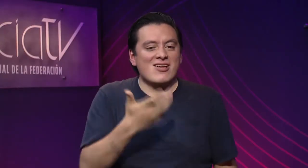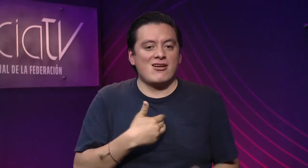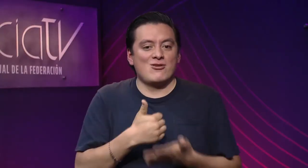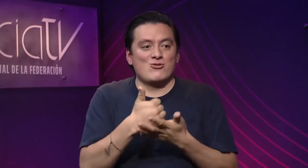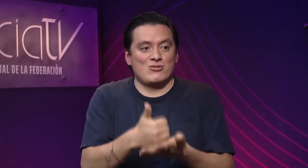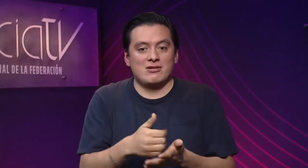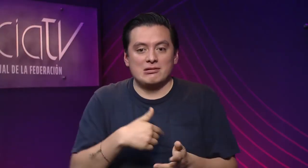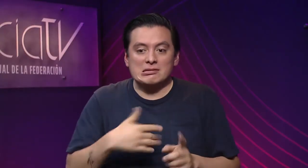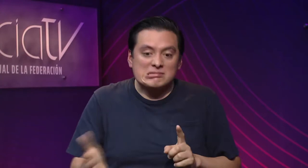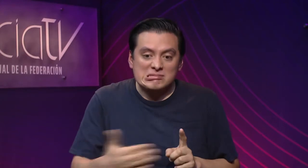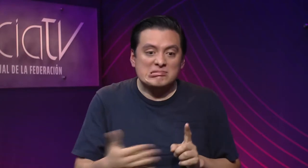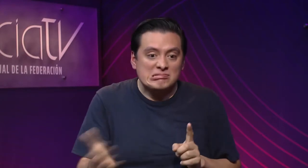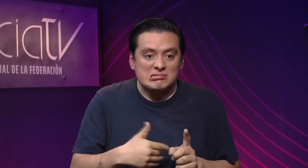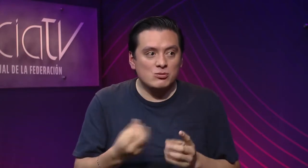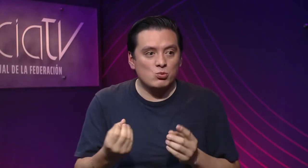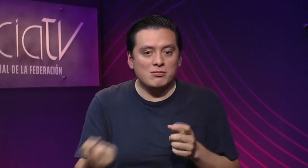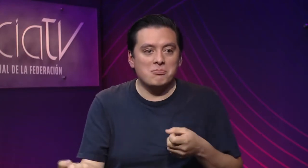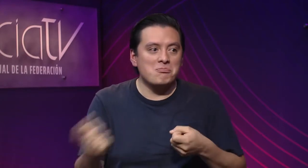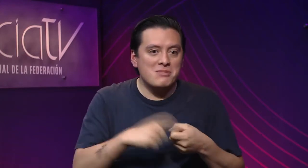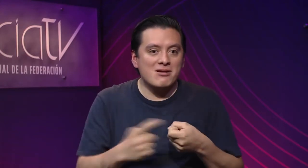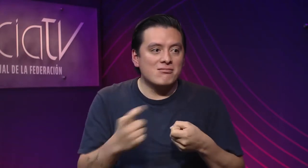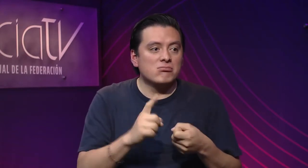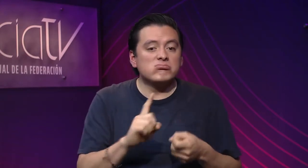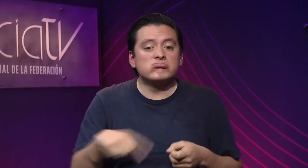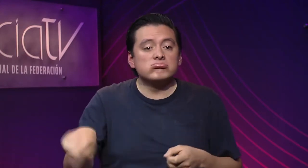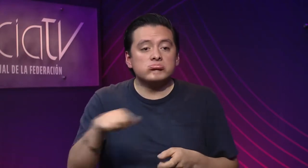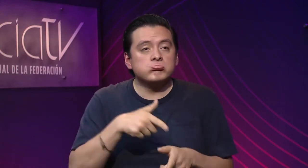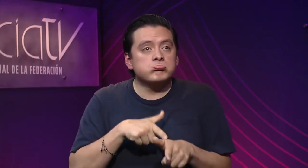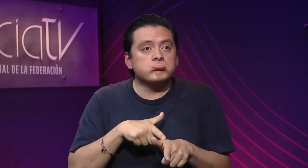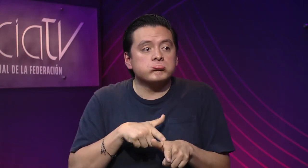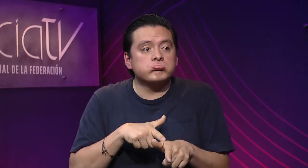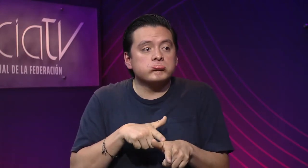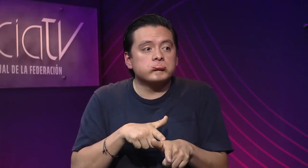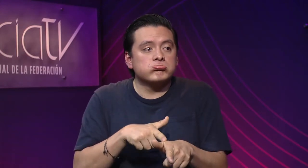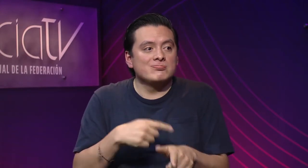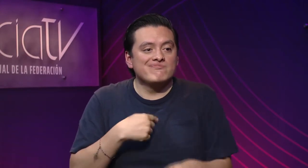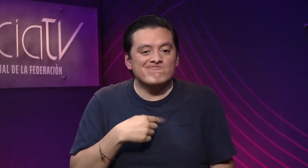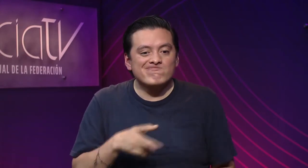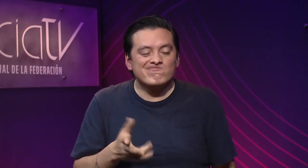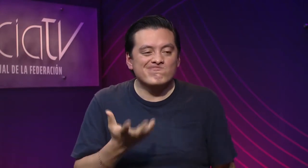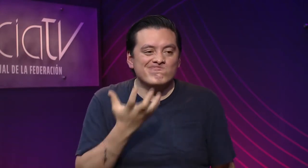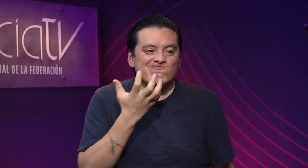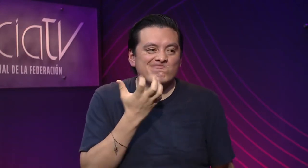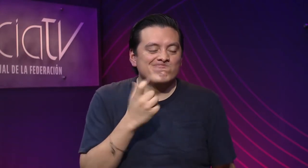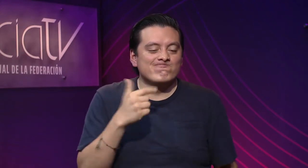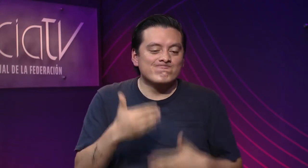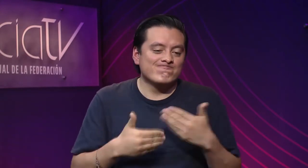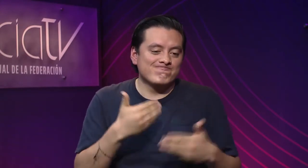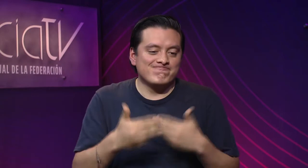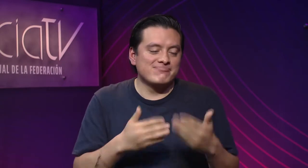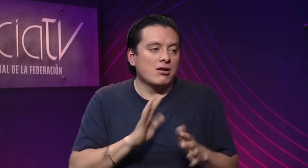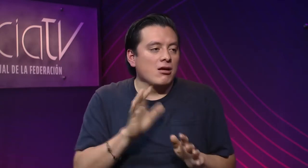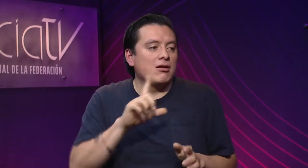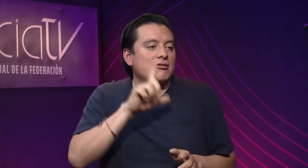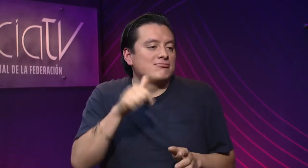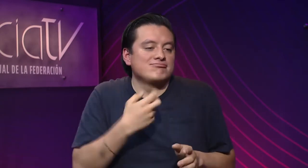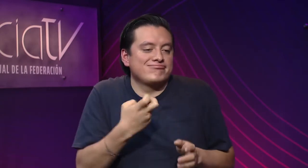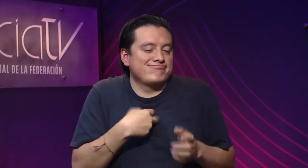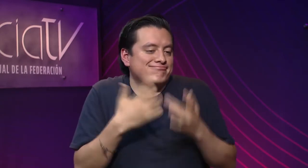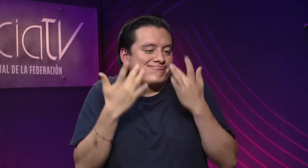ahí, siguen sin ascender. Y yo lo que quisiera es ser punta de lanza para generar espacios para las demás personas sordas, ¿no? Y